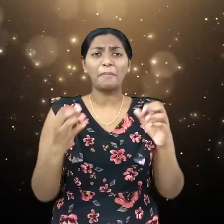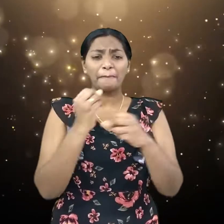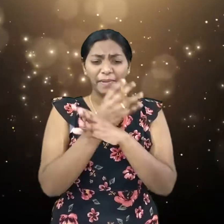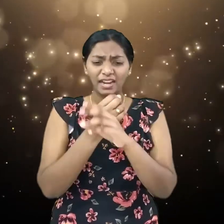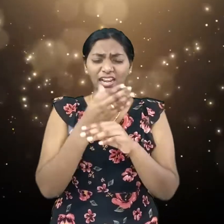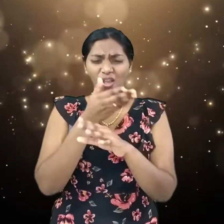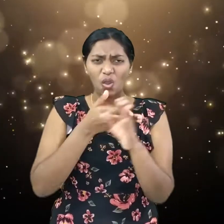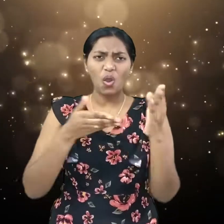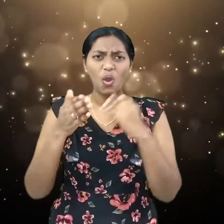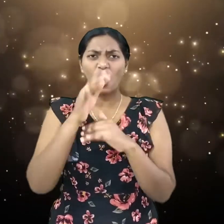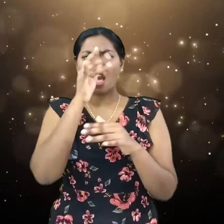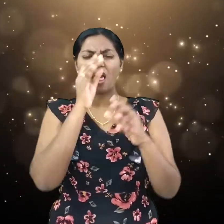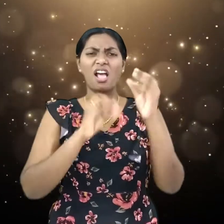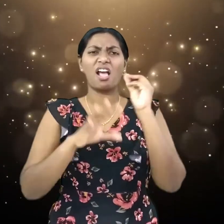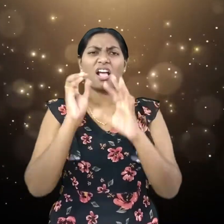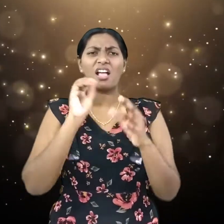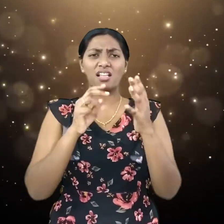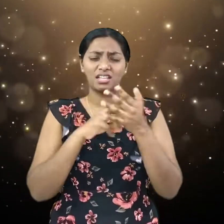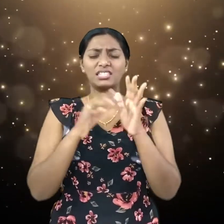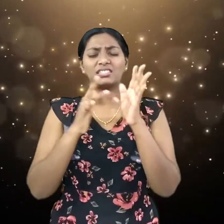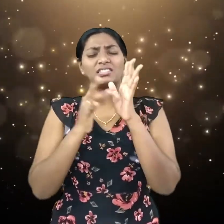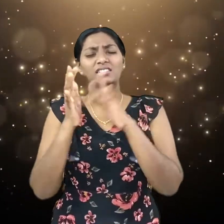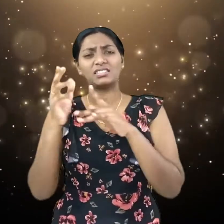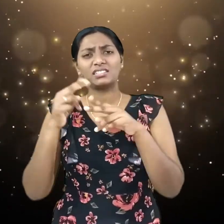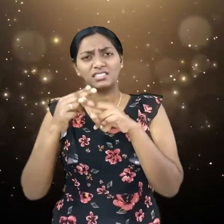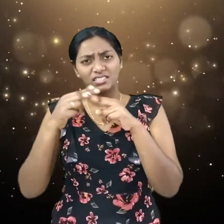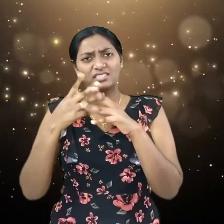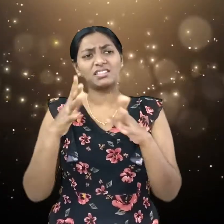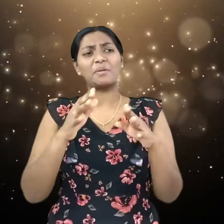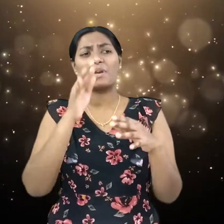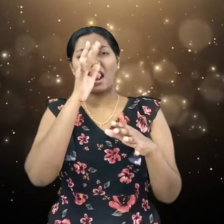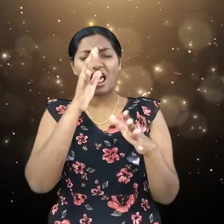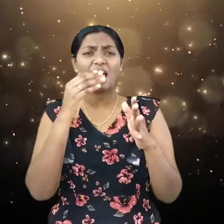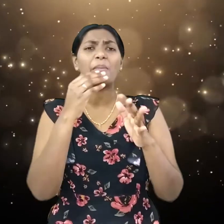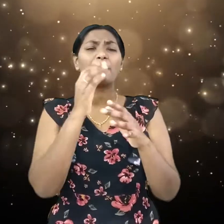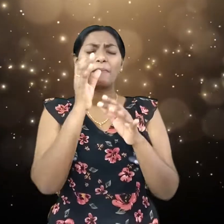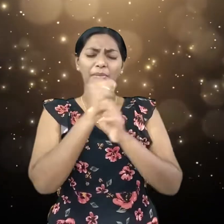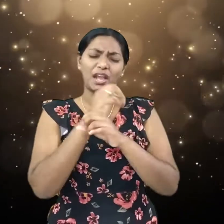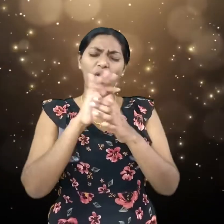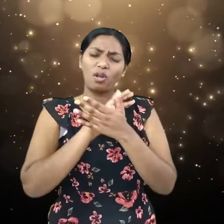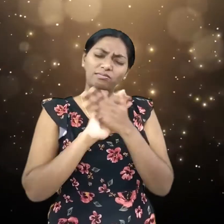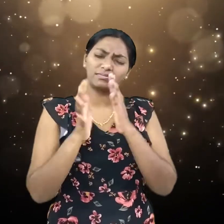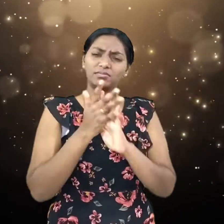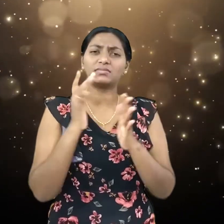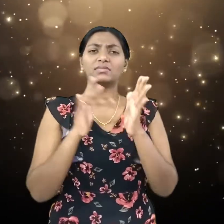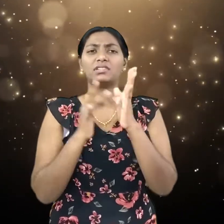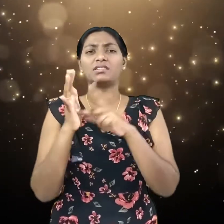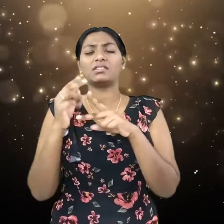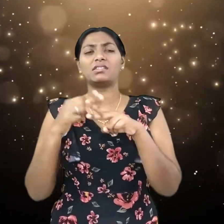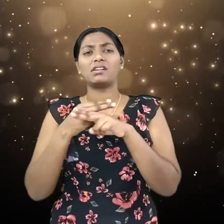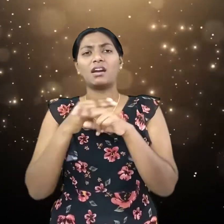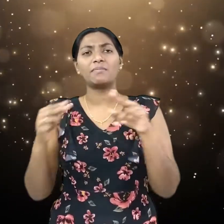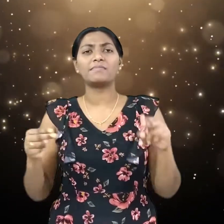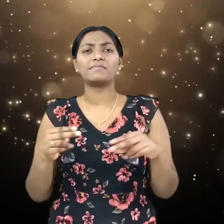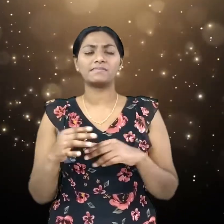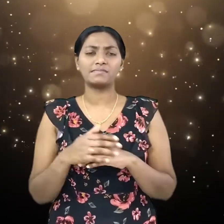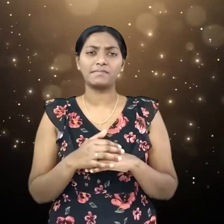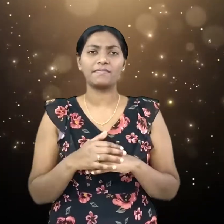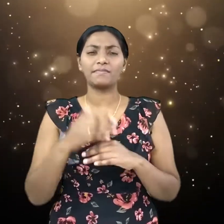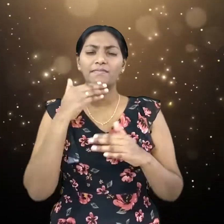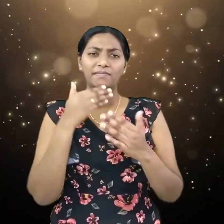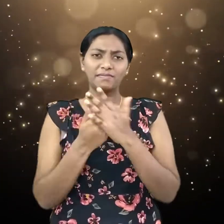यीशु मसीह के नाम है। झूठी मीडिया खत्म हो रही है यीशु मसीह के नाम में। ओ धन्यवाद देते हैं प्रभु, धन्यवाद देते